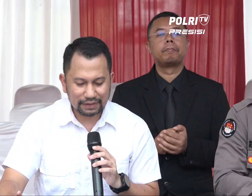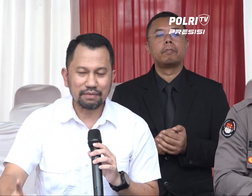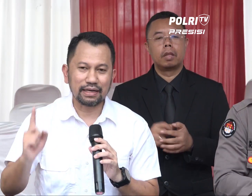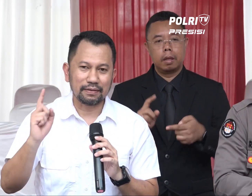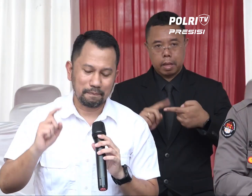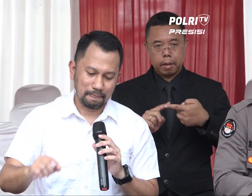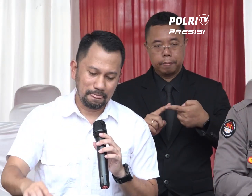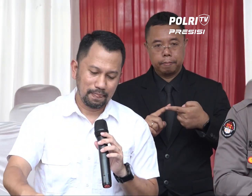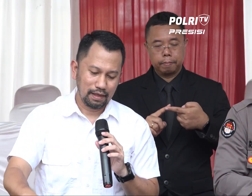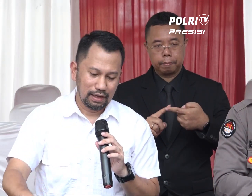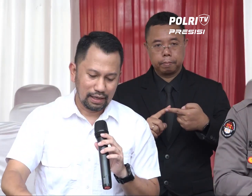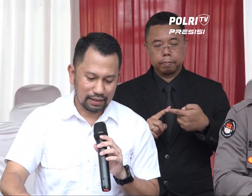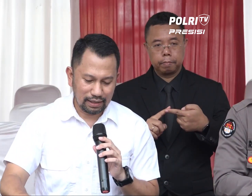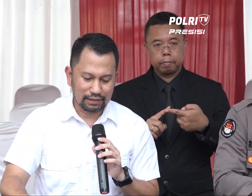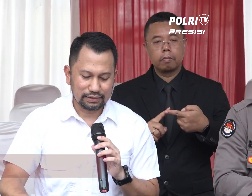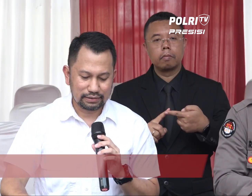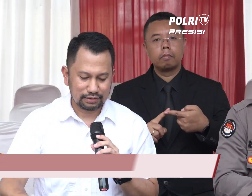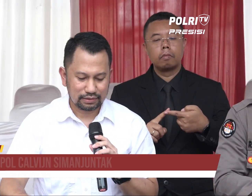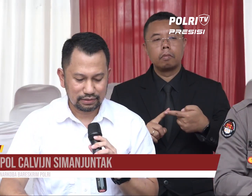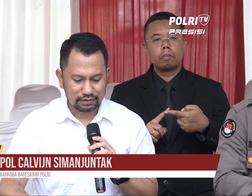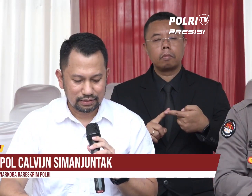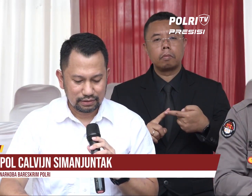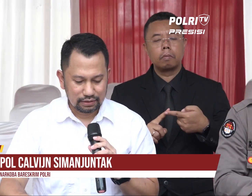Yang pertama adalah